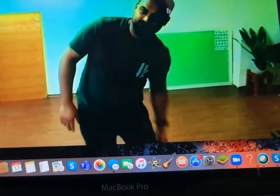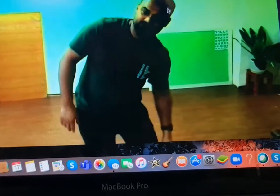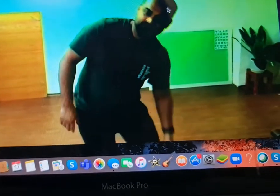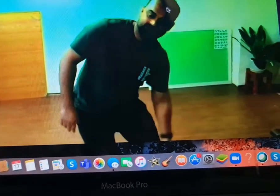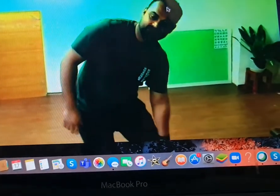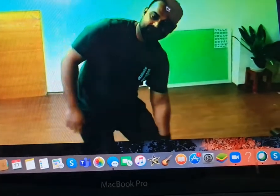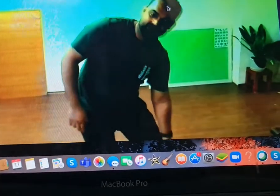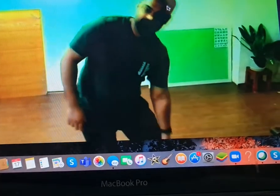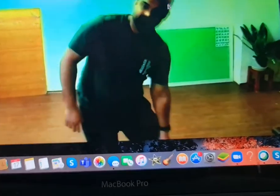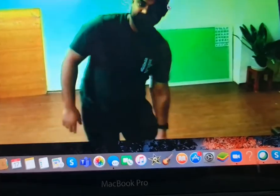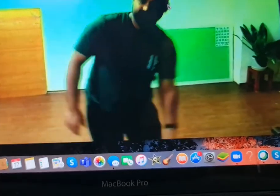मस्कुलोस्केलेटल सिस्टम में जो